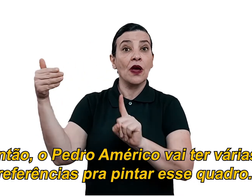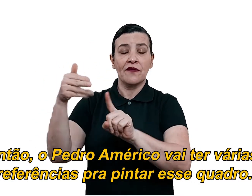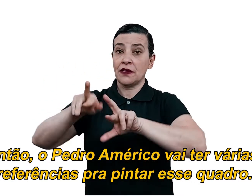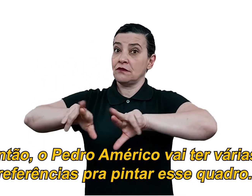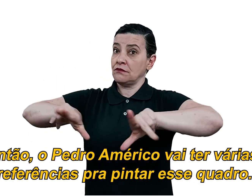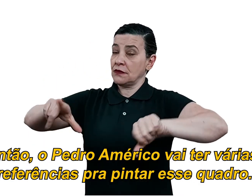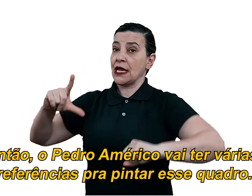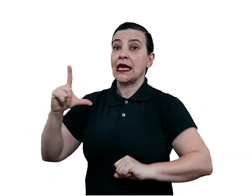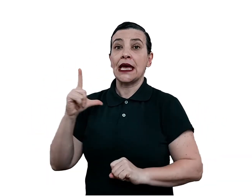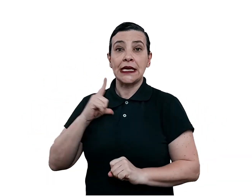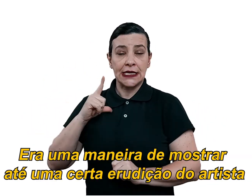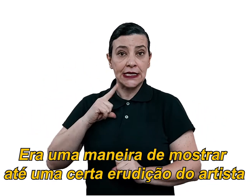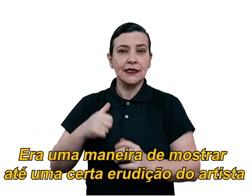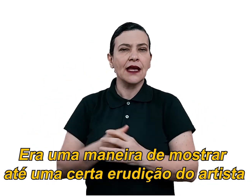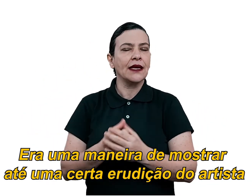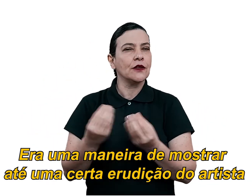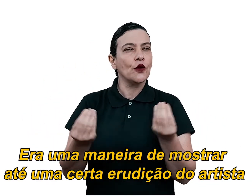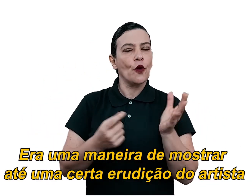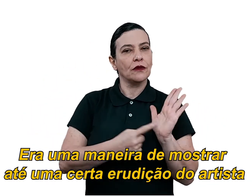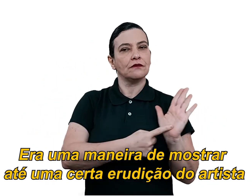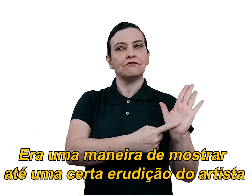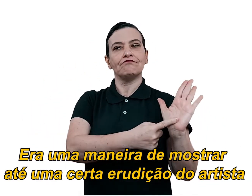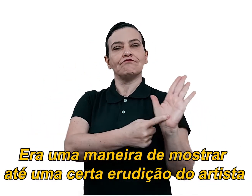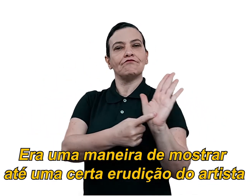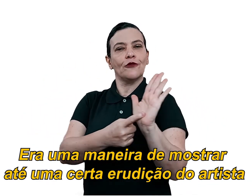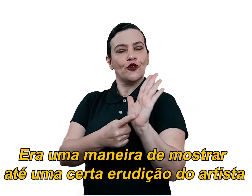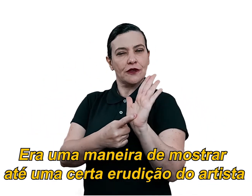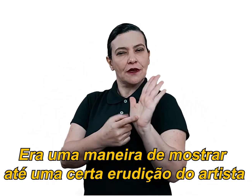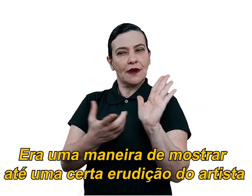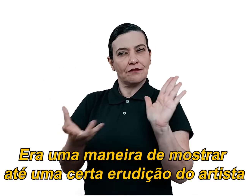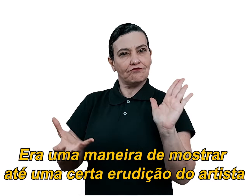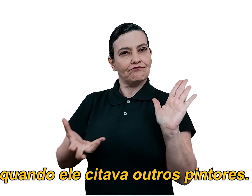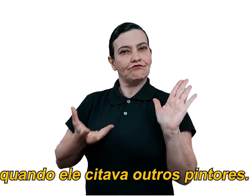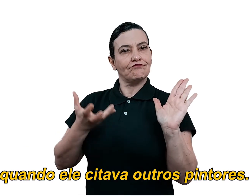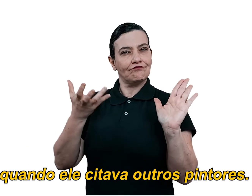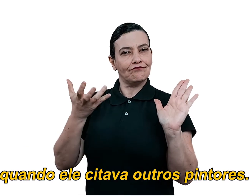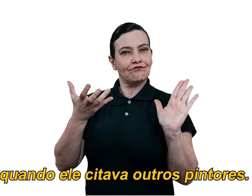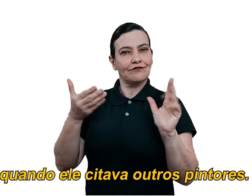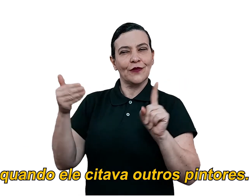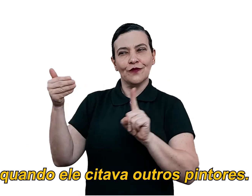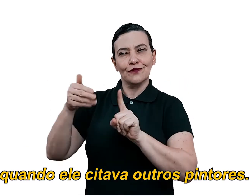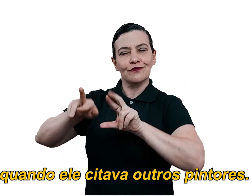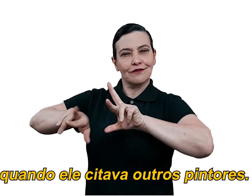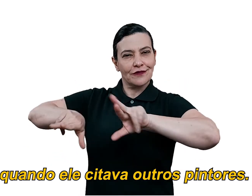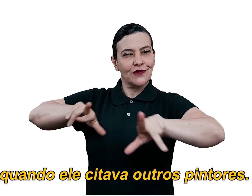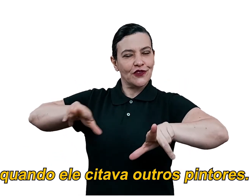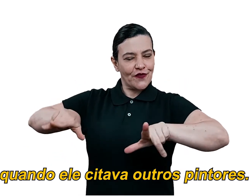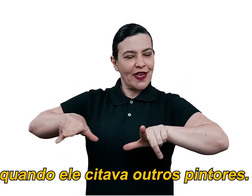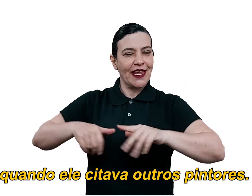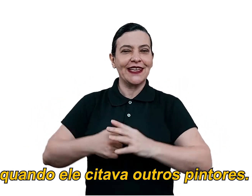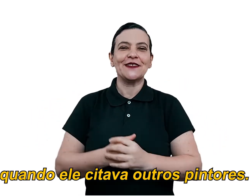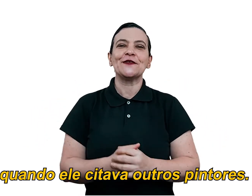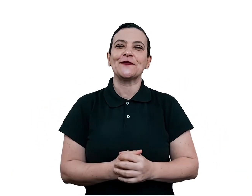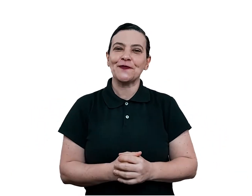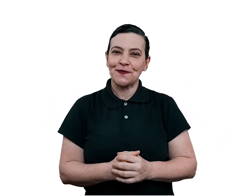esse quadro. Era uma maneira de mostrar até uma certa erudição do artista, né, quando ele citava outros pintores.